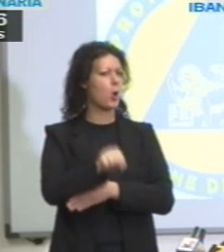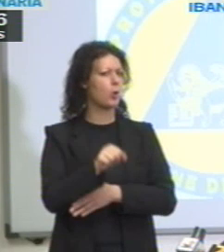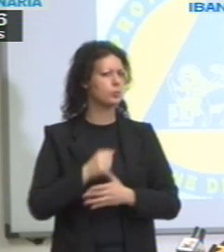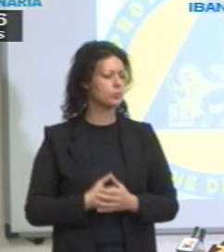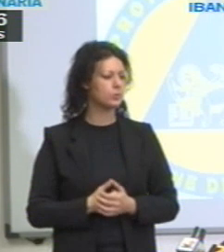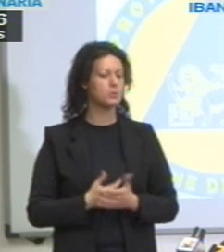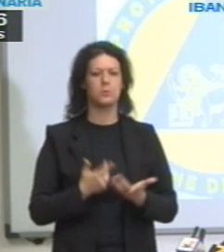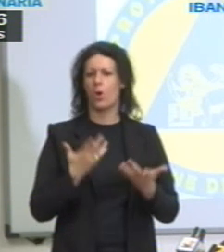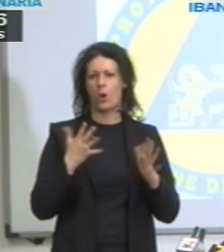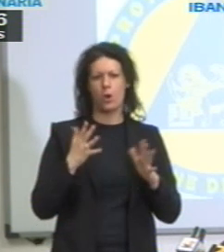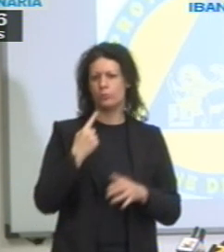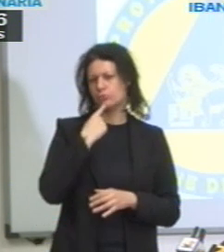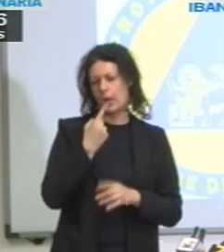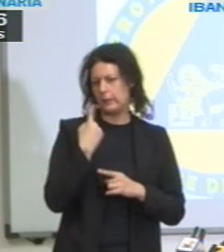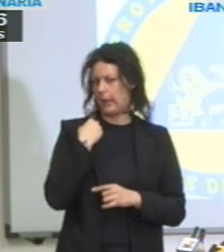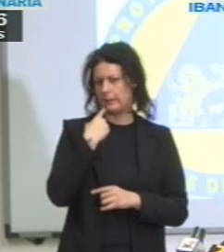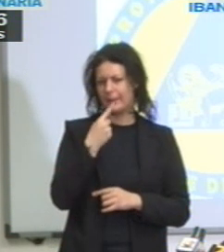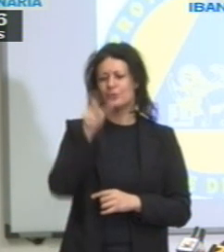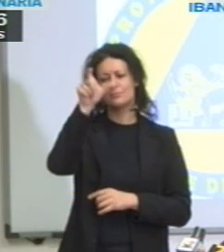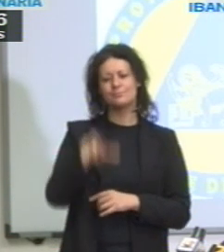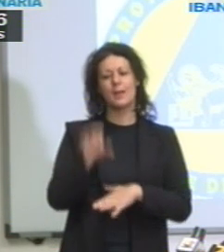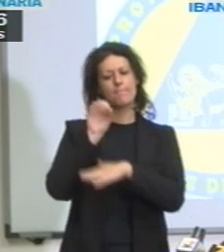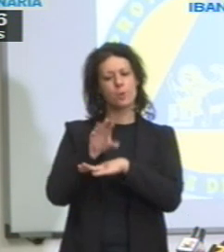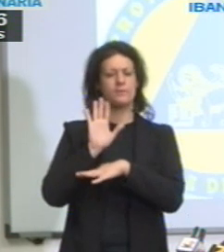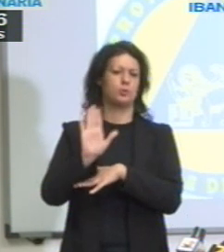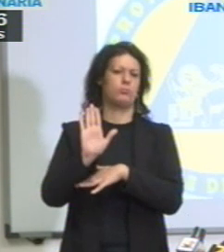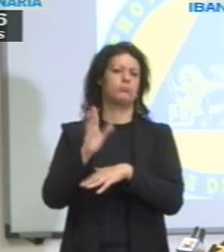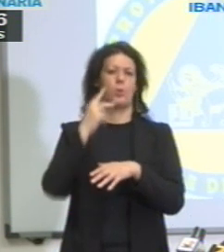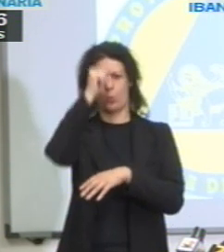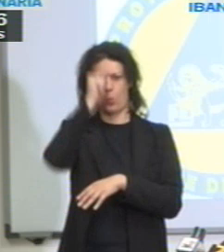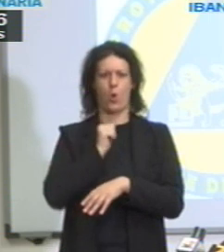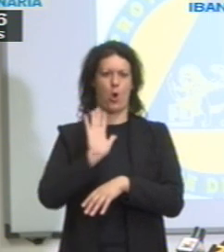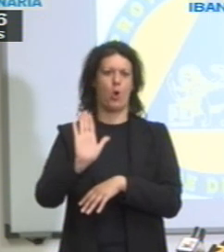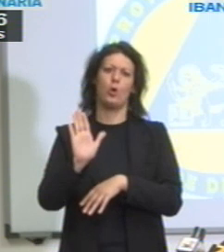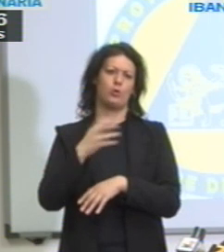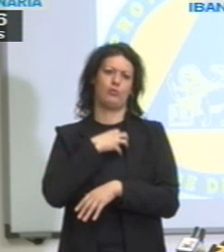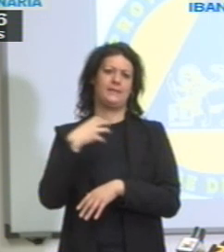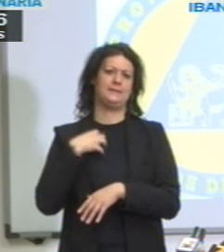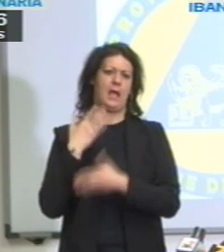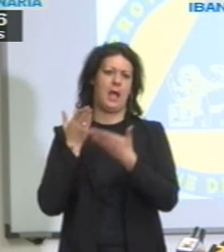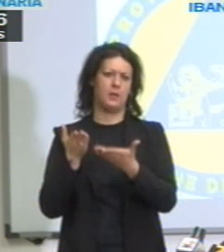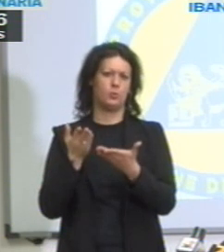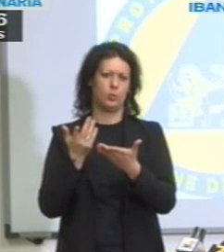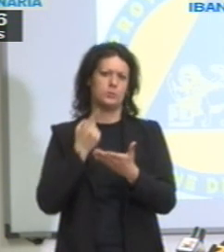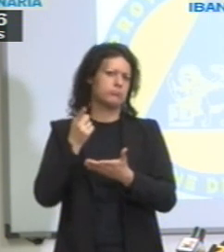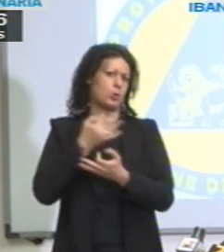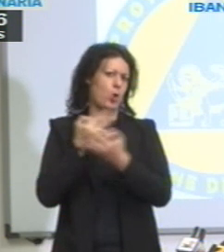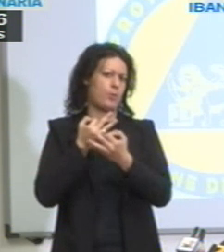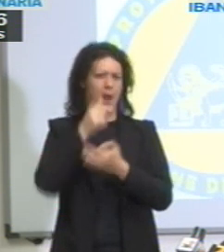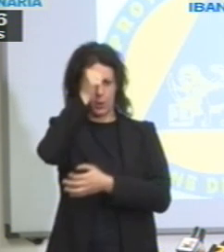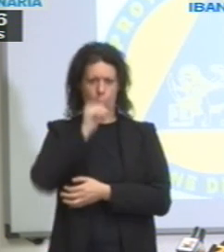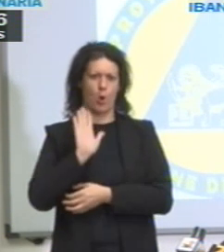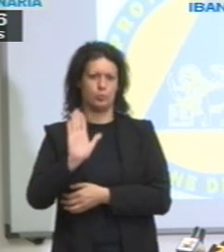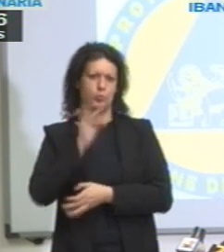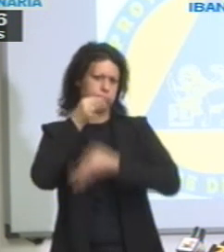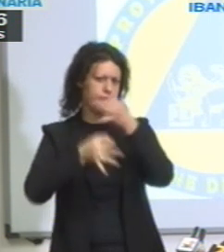il professor Crisanti è uno scienziato, giustamente lui dà il suo spaccato, no? Cioè è come se dicessimo, è giustamente un